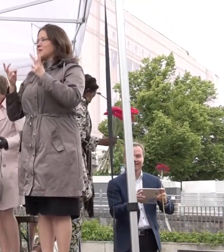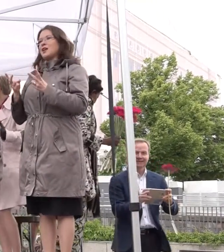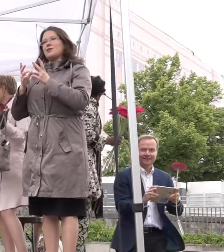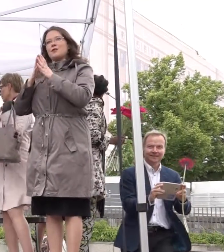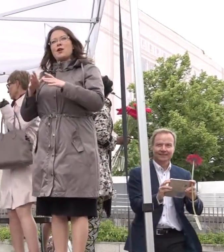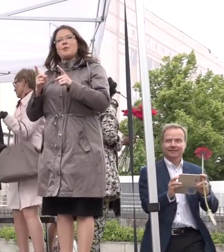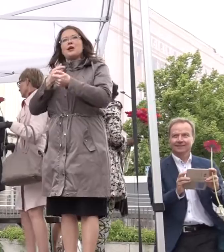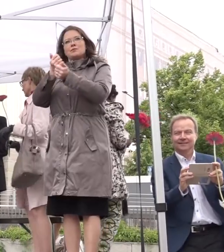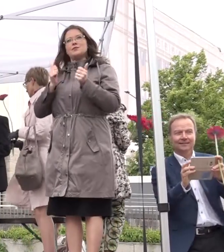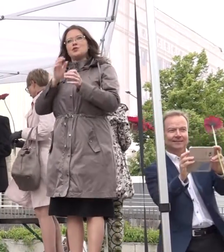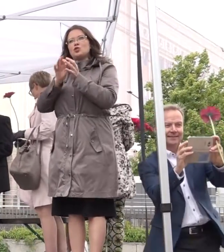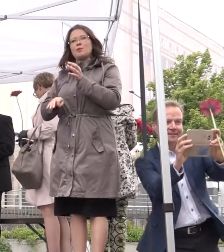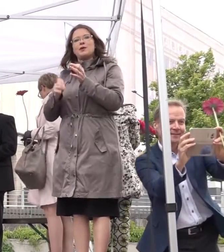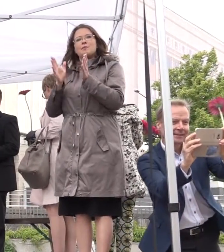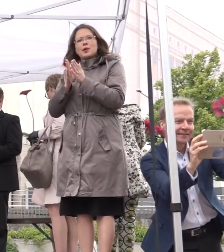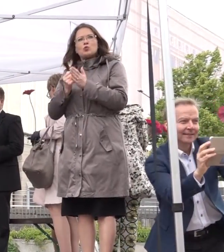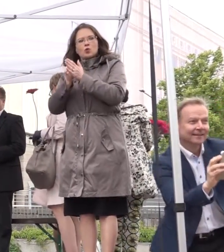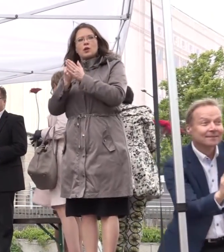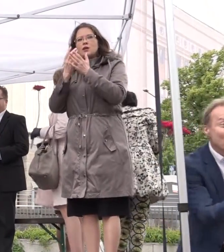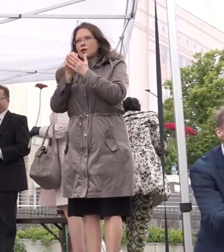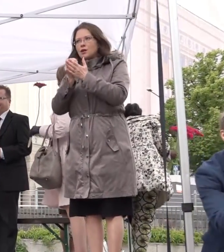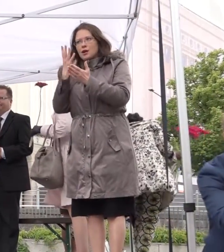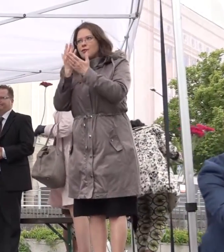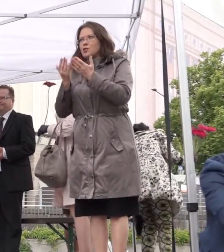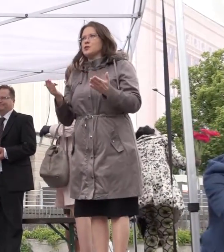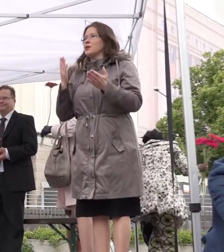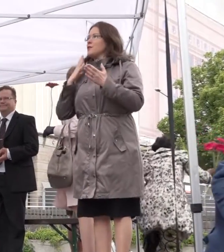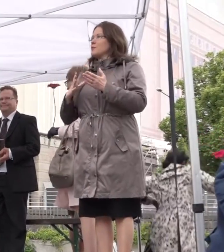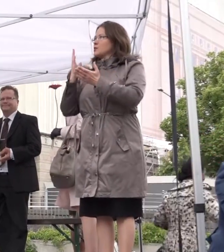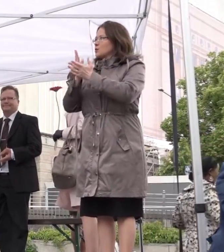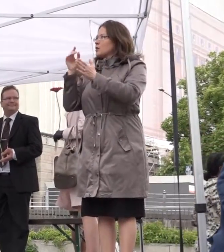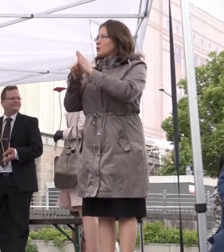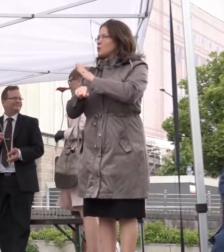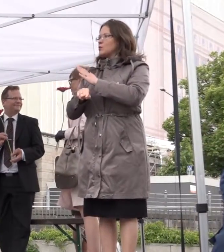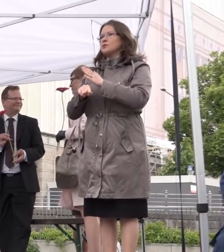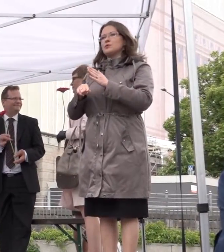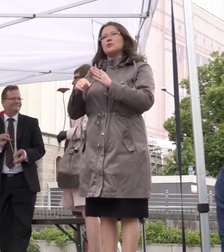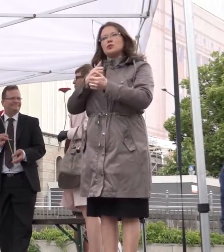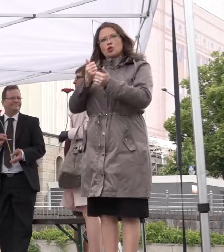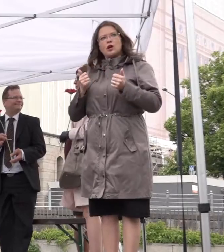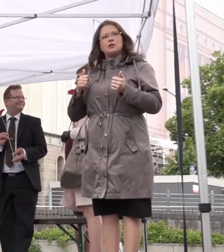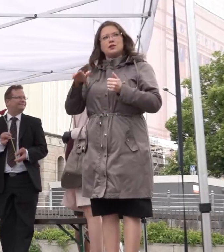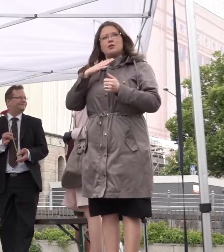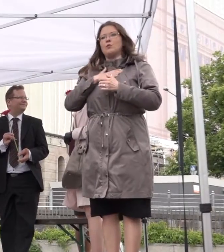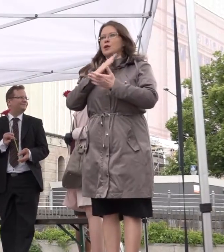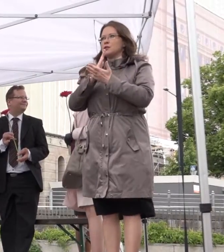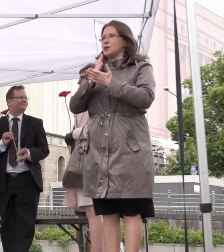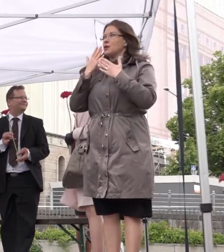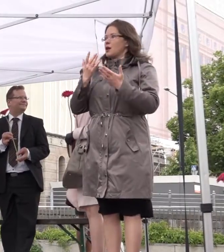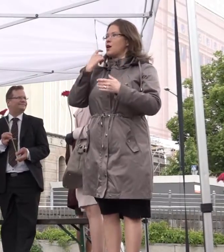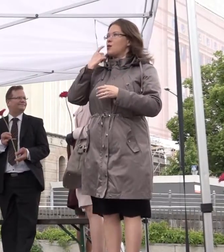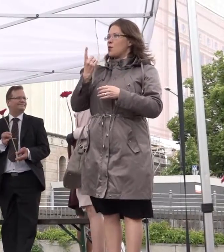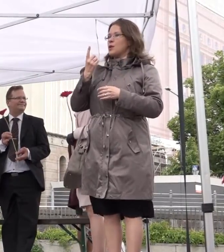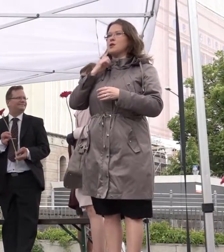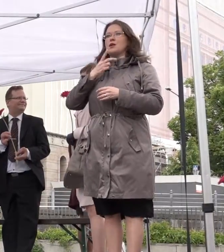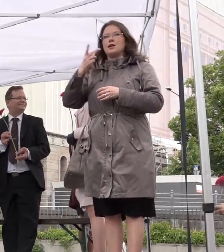sopii. Pienikin tuki on arvokasta. Vammaisten oikeudet ovat kaikkien asia tänään, huomenna,